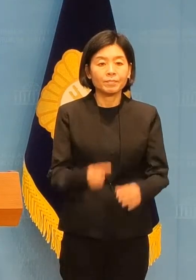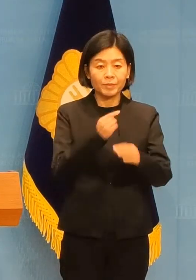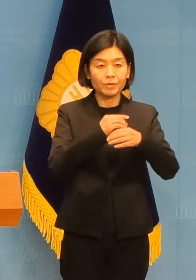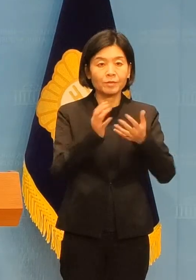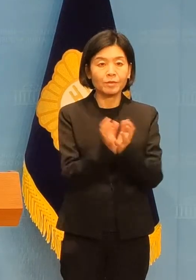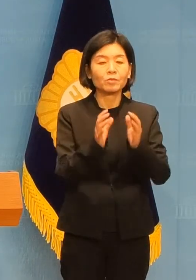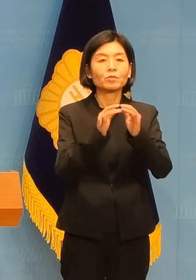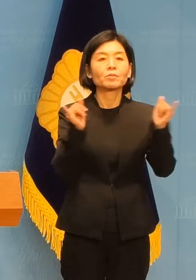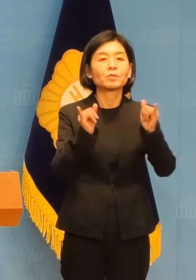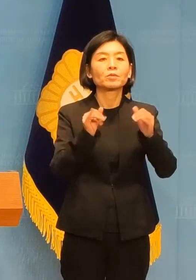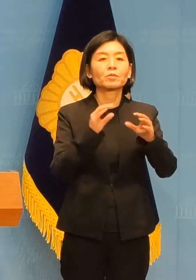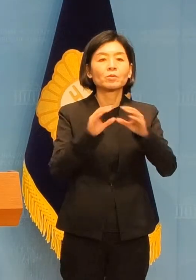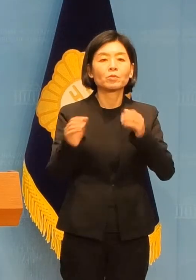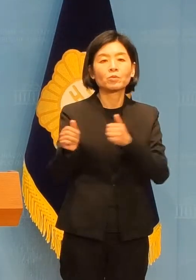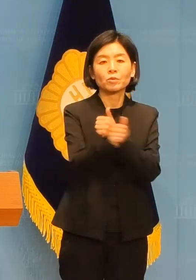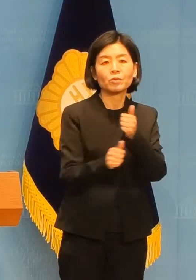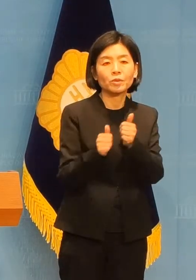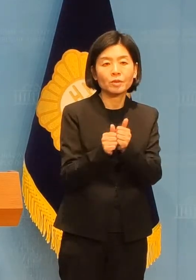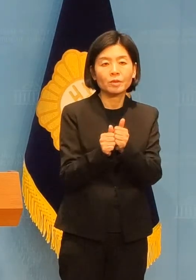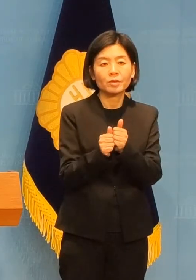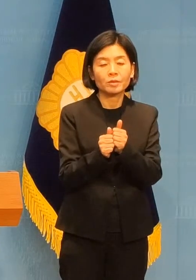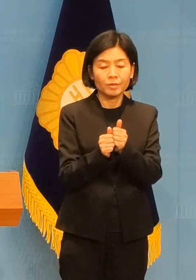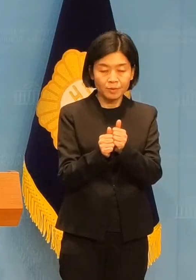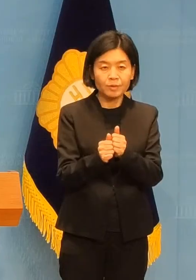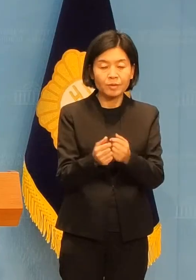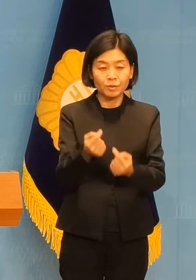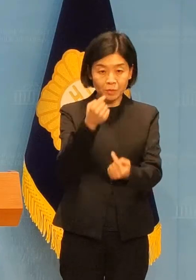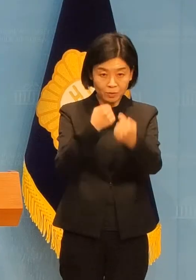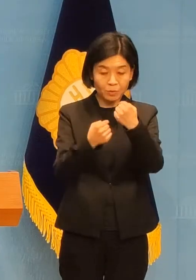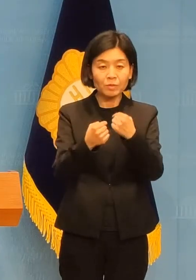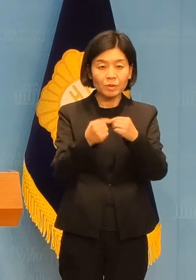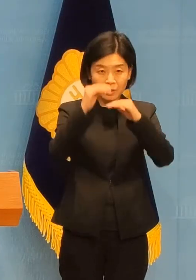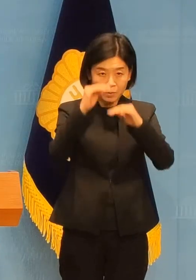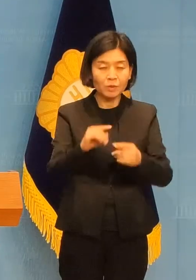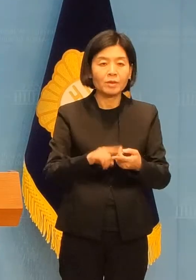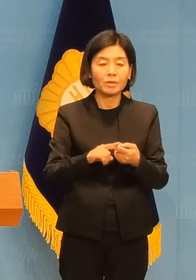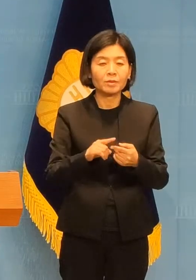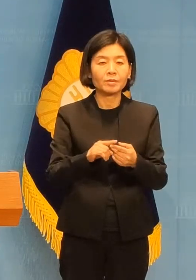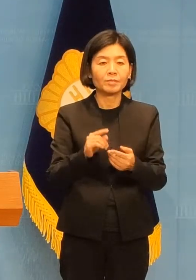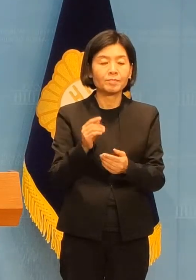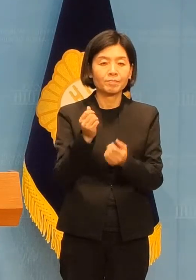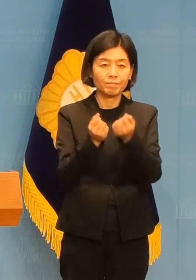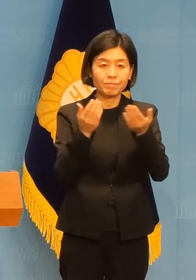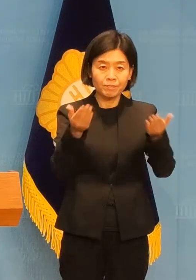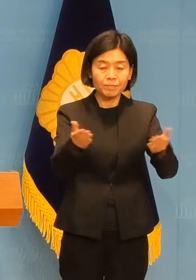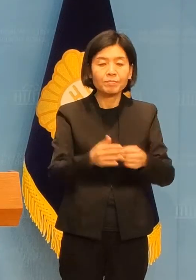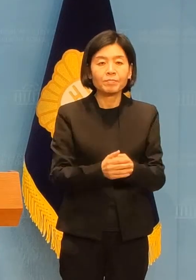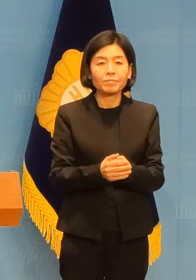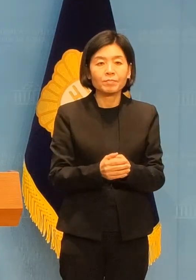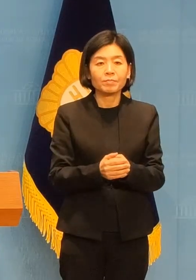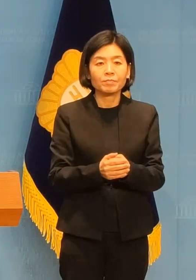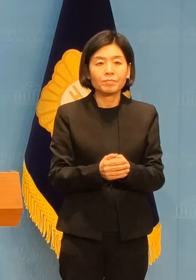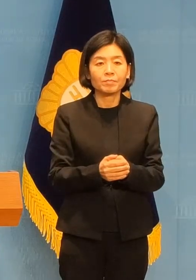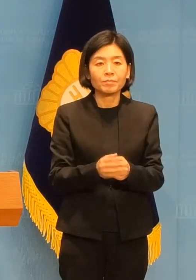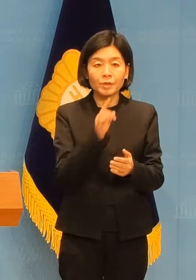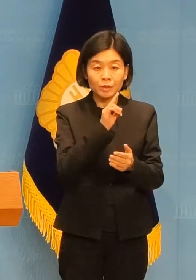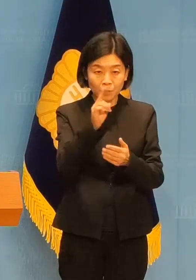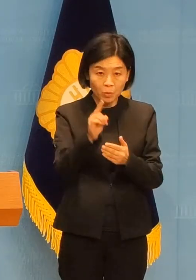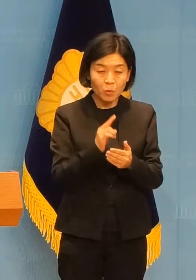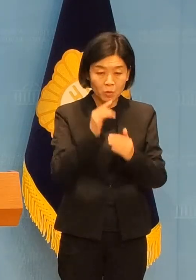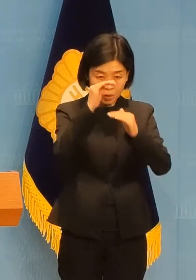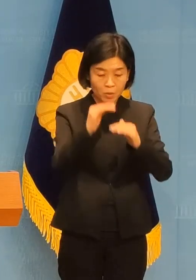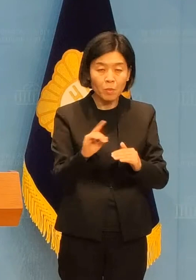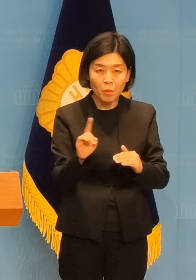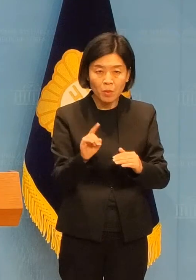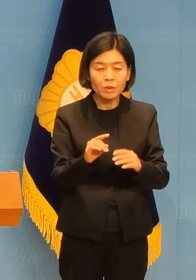더불어민주당 국민소통위원회 민주파출소 주간 브리핑 하겠습니다. 민주파출소 제보 현황에 대해 보고 드리겠습니다.